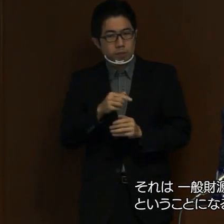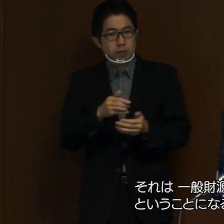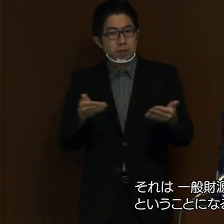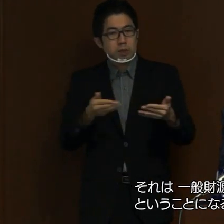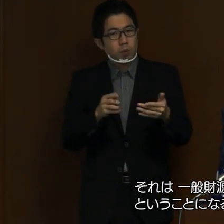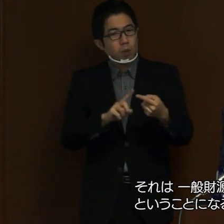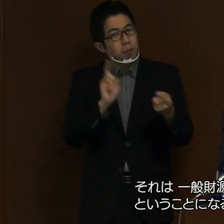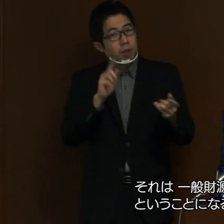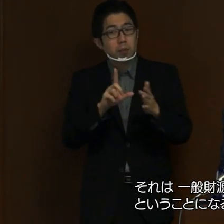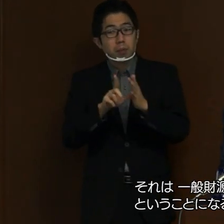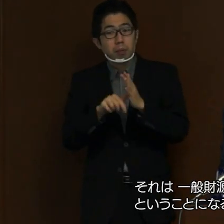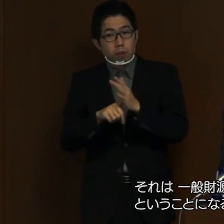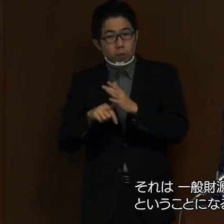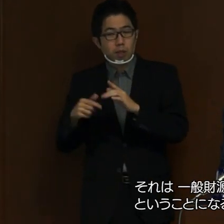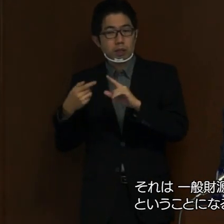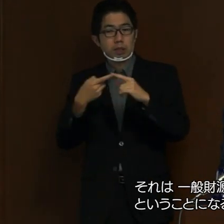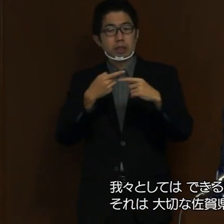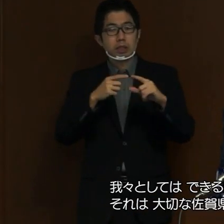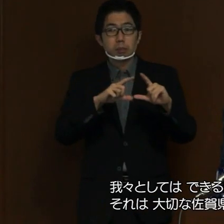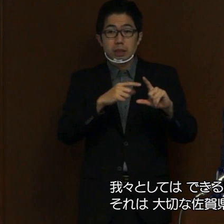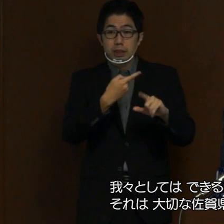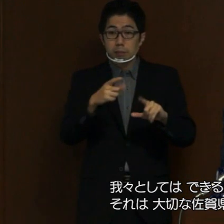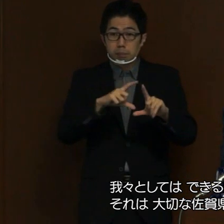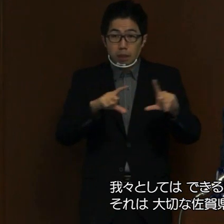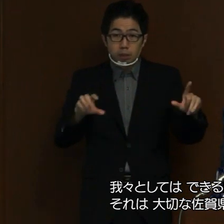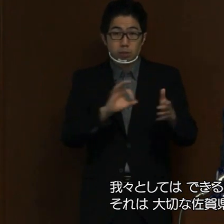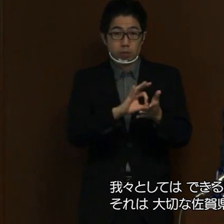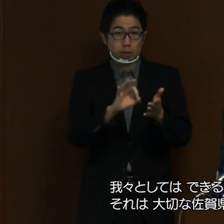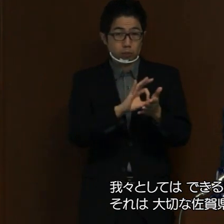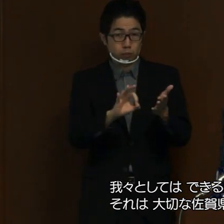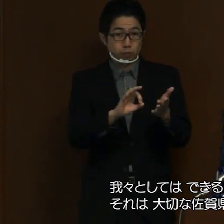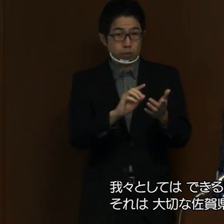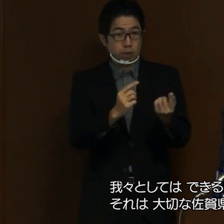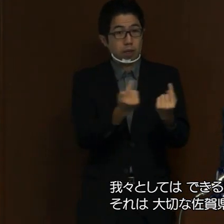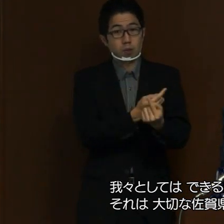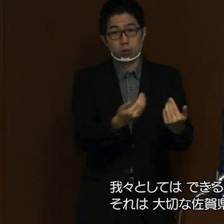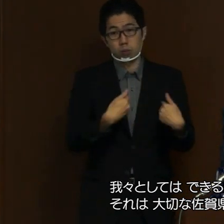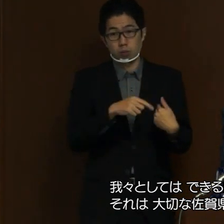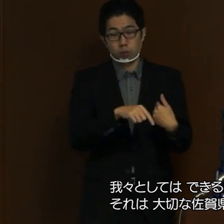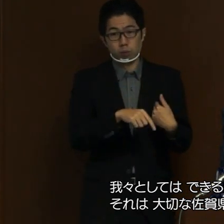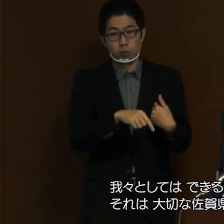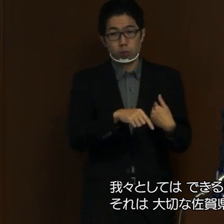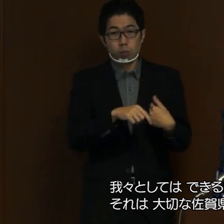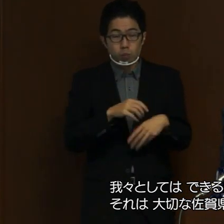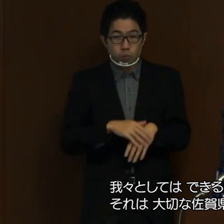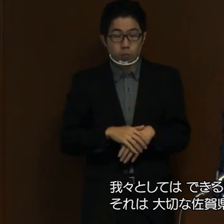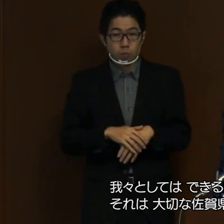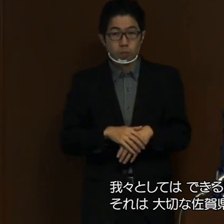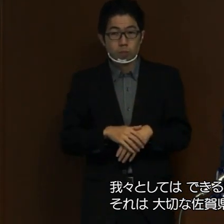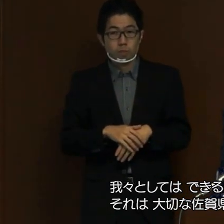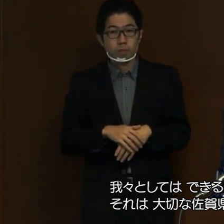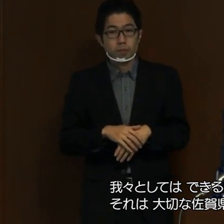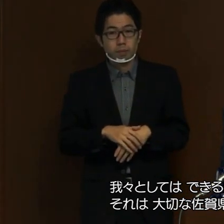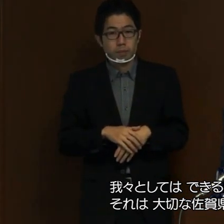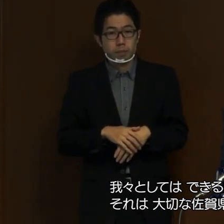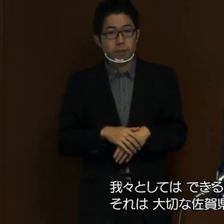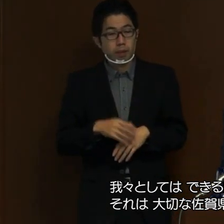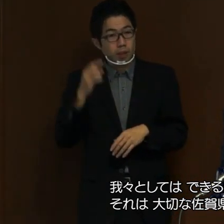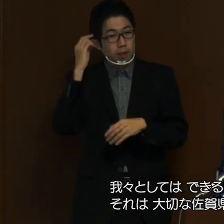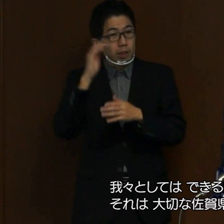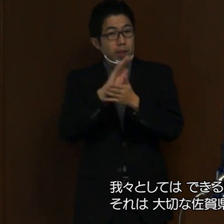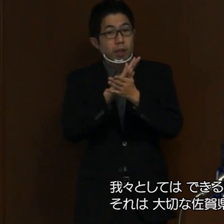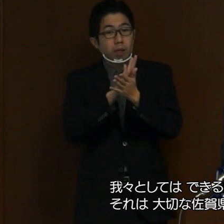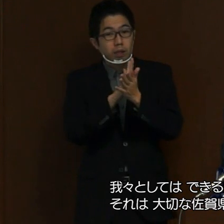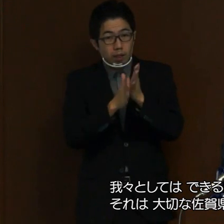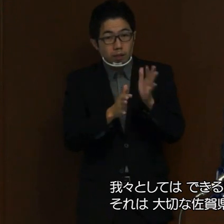一般財源でやるということになるんだけれども、我々としてはもうできる限りそれは大切な佐賀県の